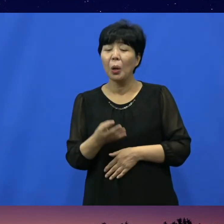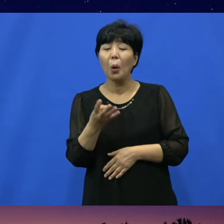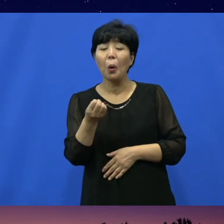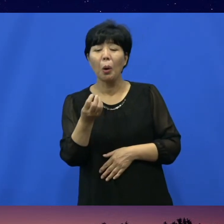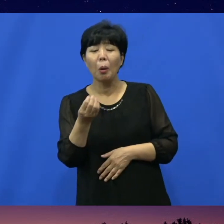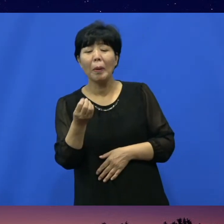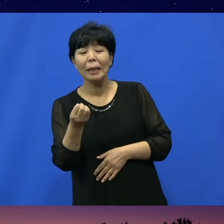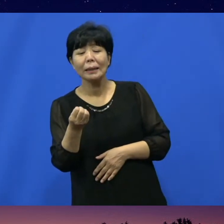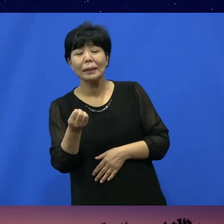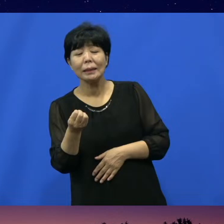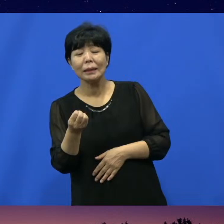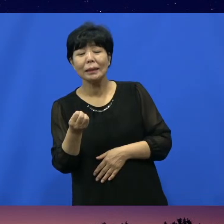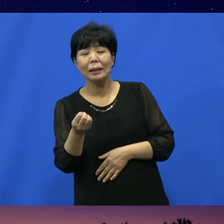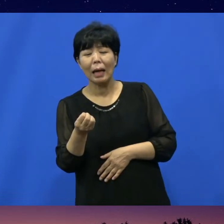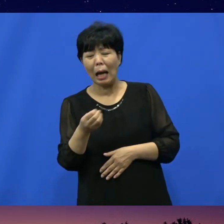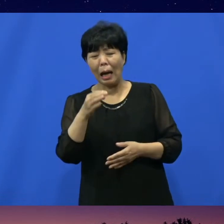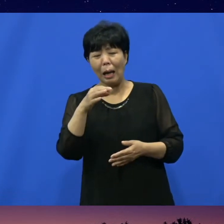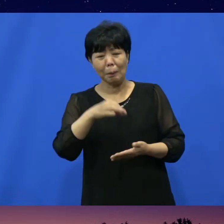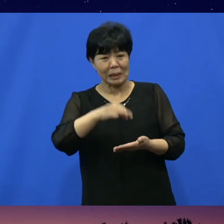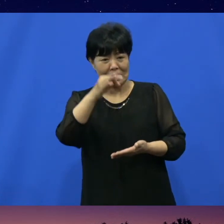얼마짜리지? 오, 비싸.